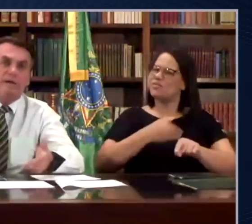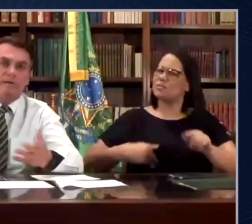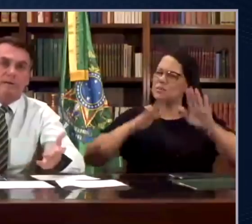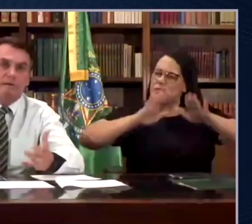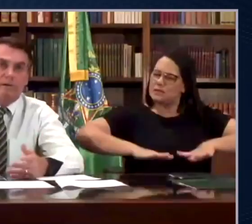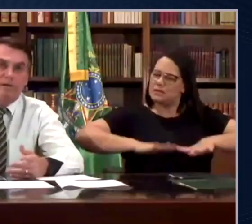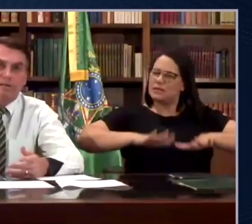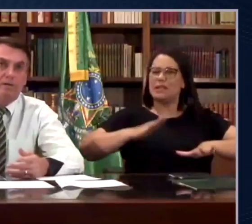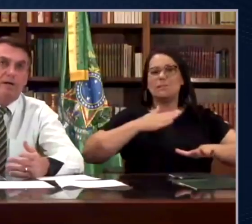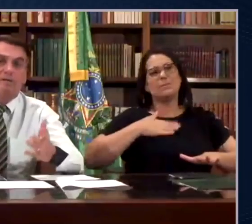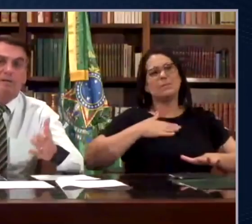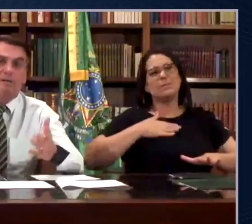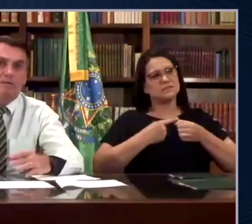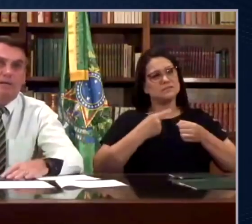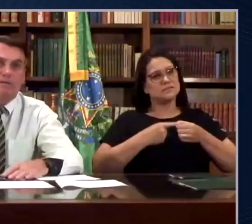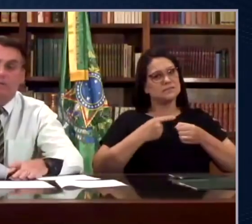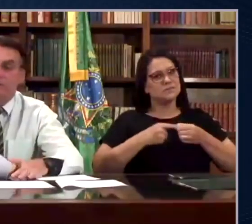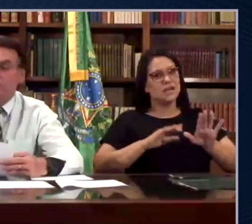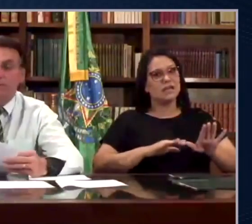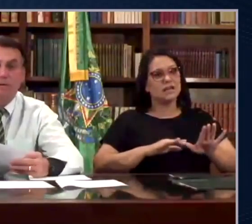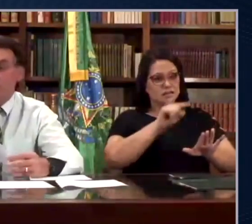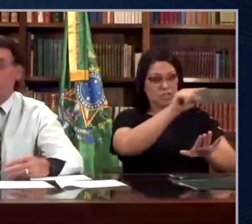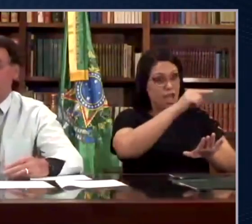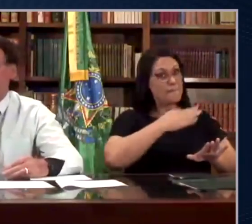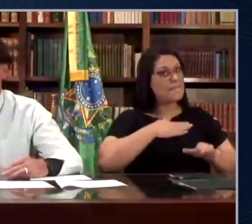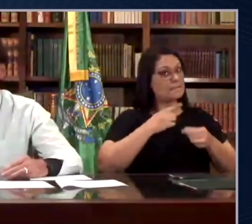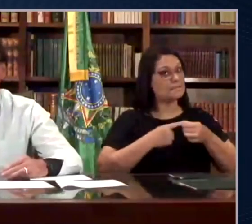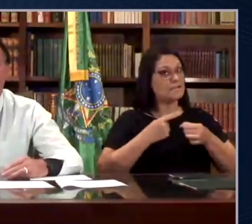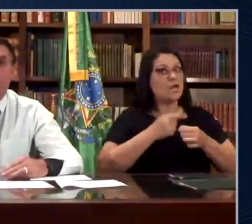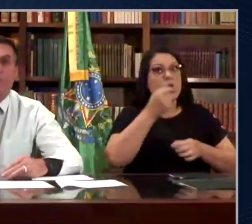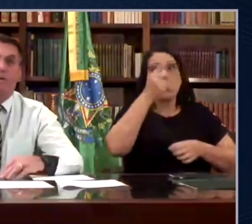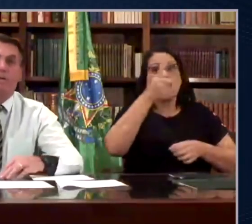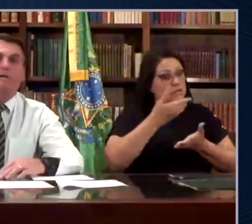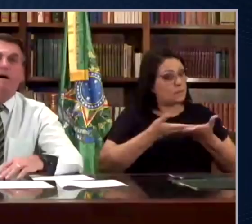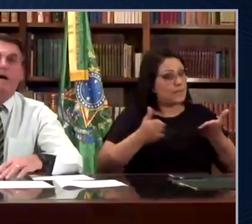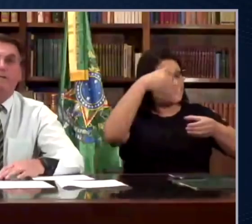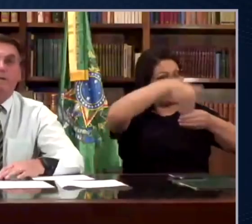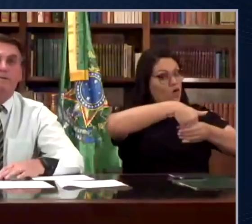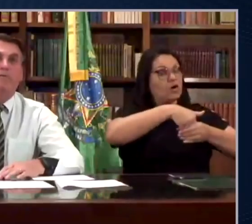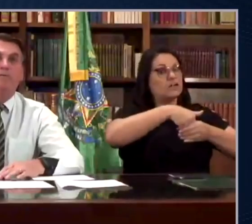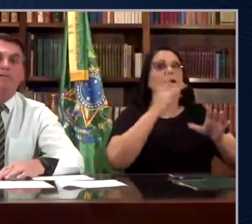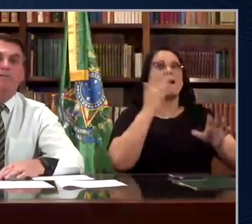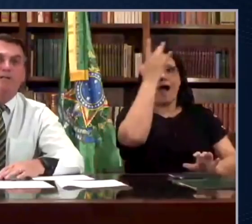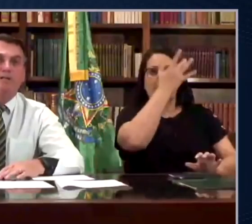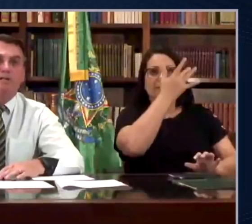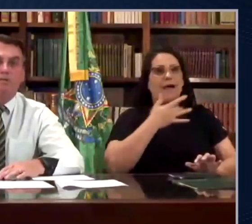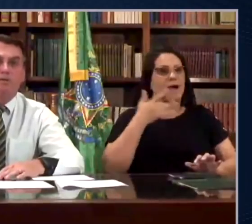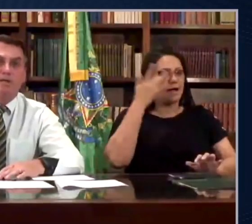E a minha cidade, Eldorado Paulista, que eu quase não ganhei eleição lá, inclusive, né? Ganhei por pouca coisa lá do Haddad, tendo em